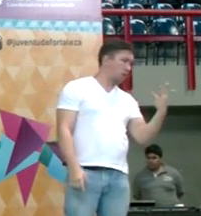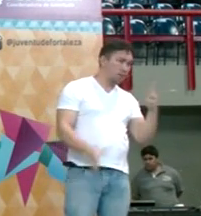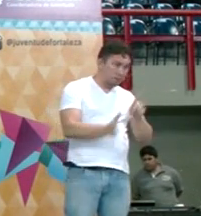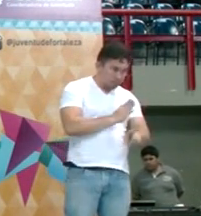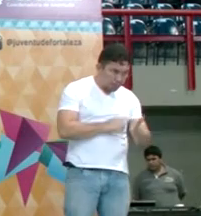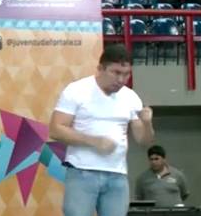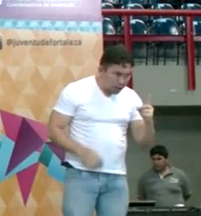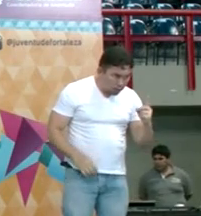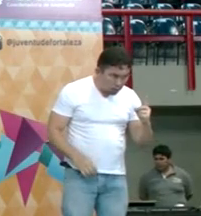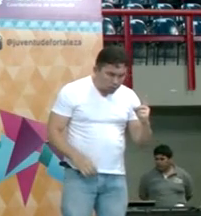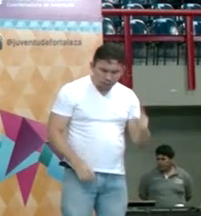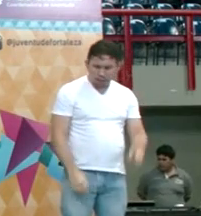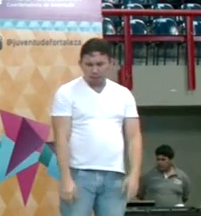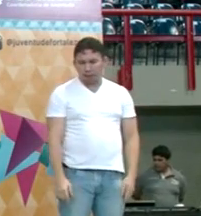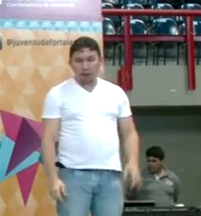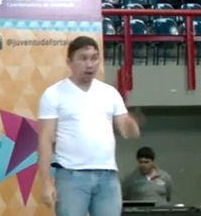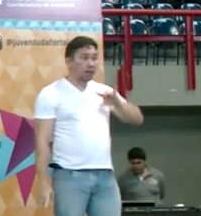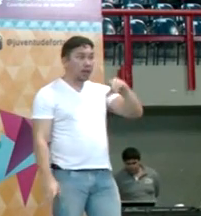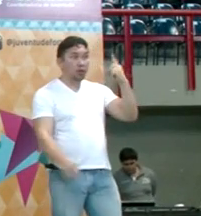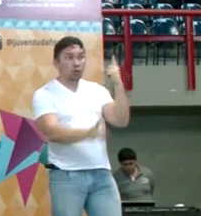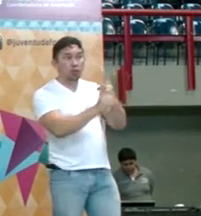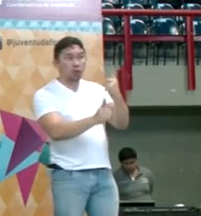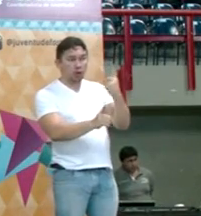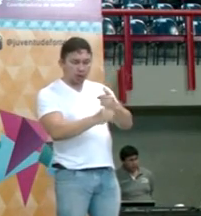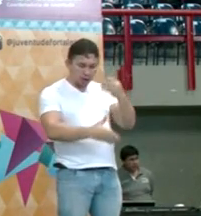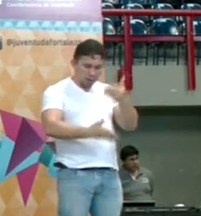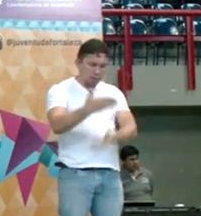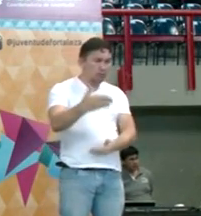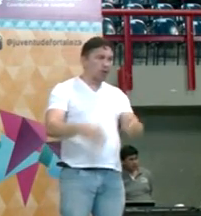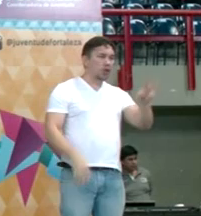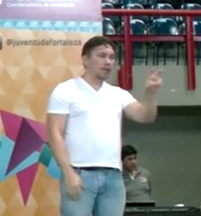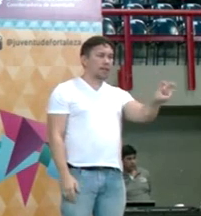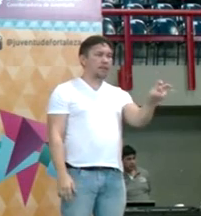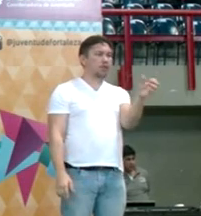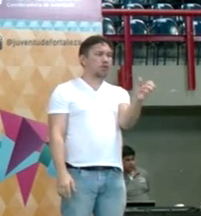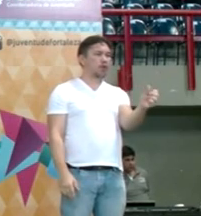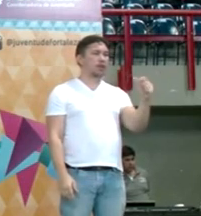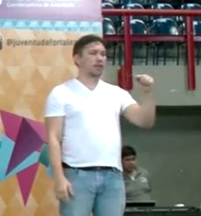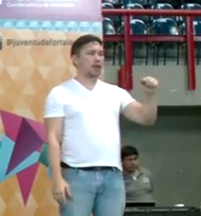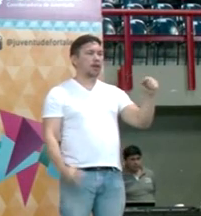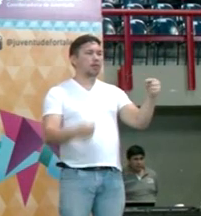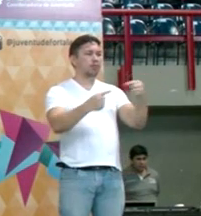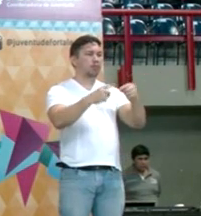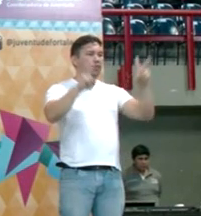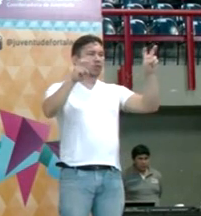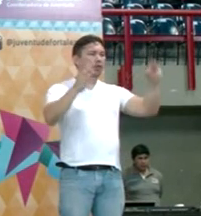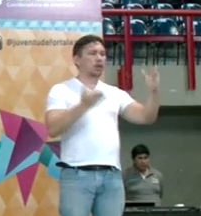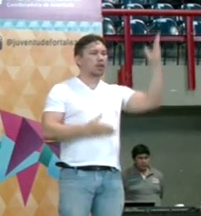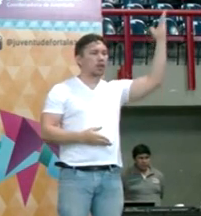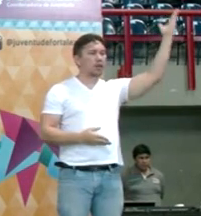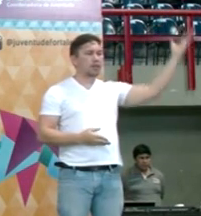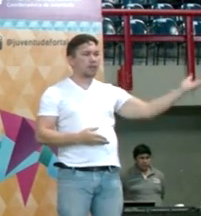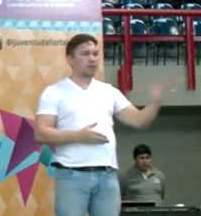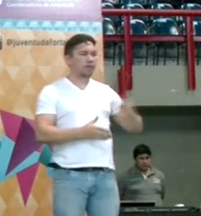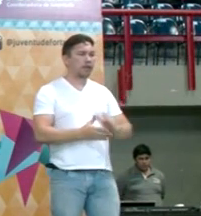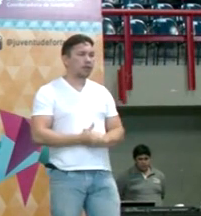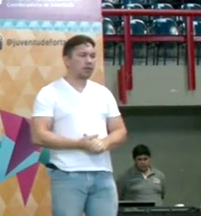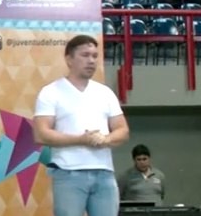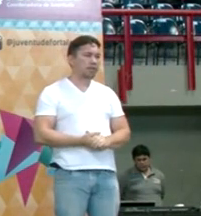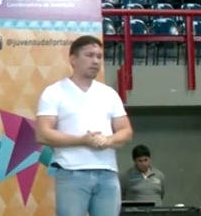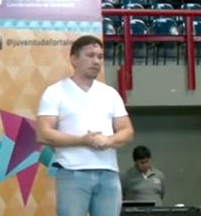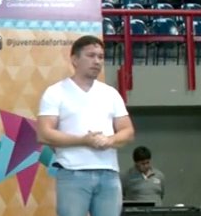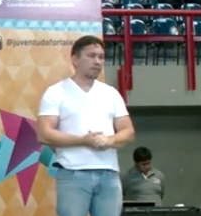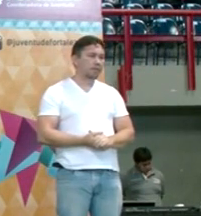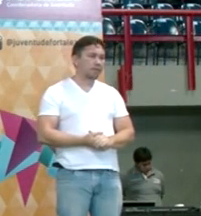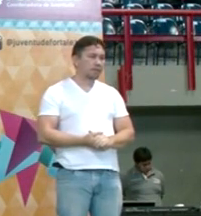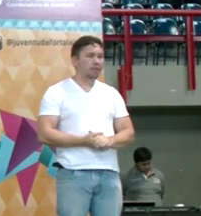3 questões de estatística, não. Você vai encontrar em cada prova 5, 6, 7 questões de estatísticas em